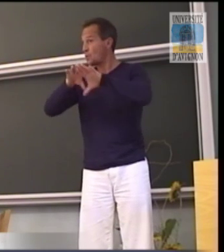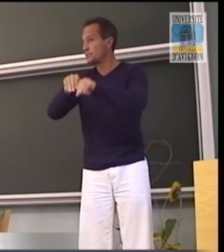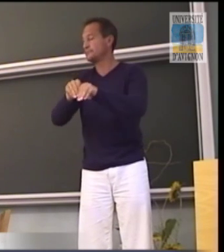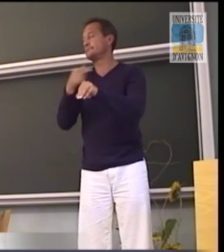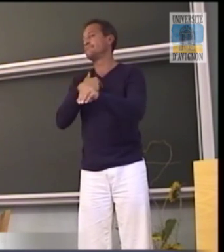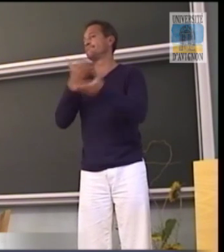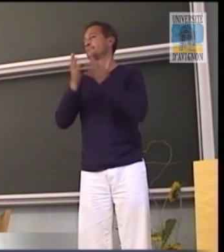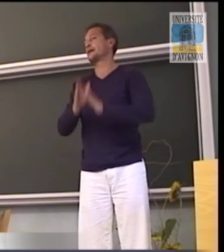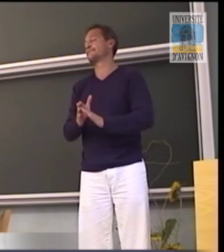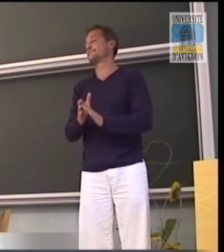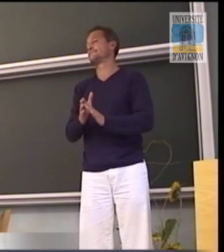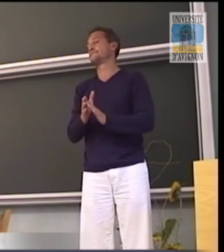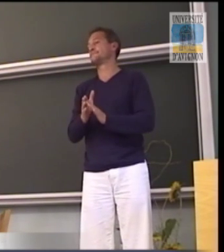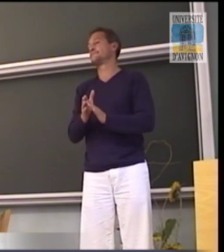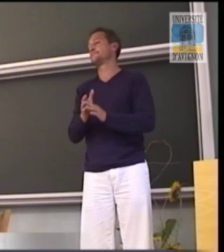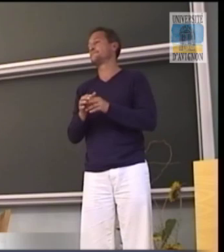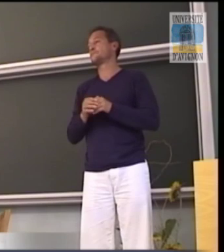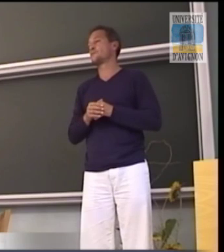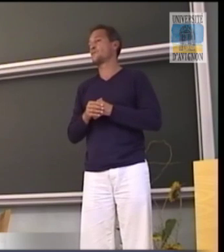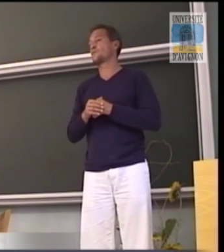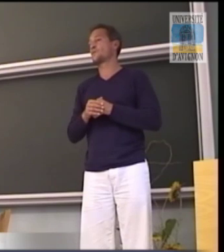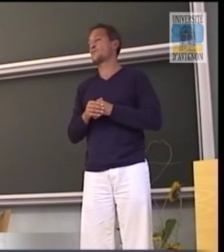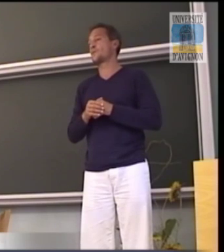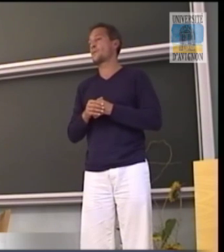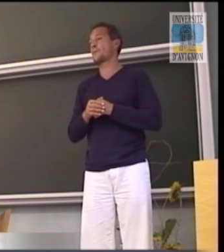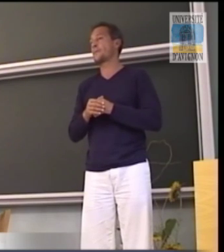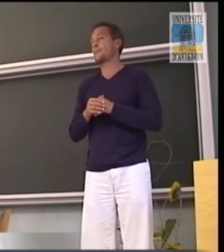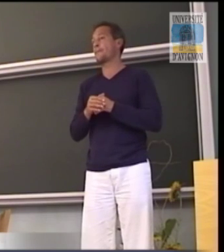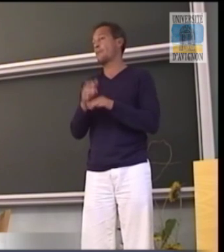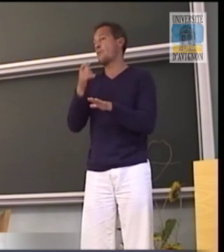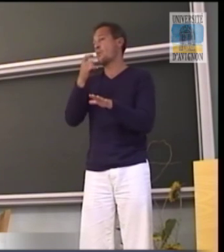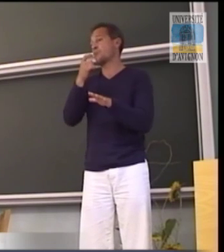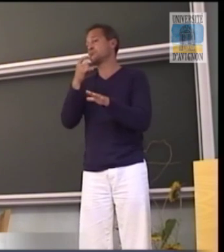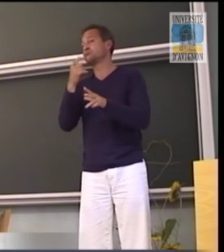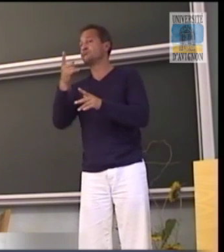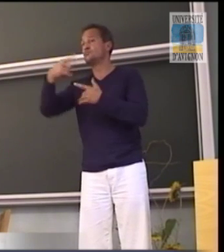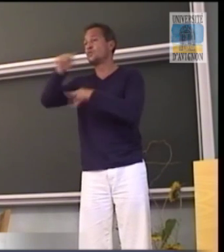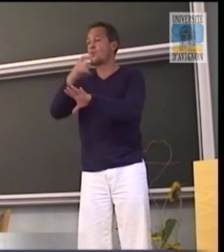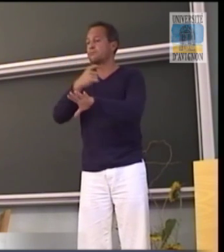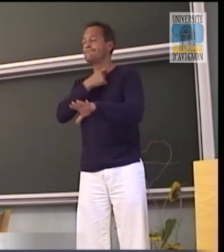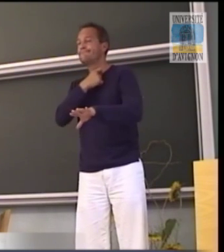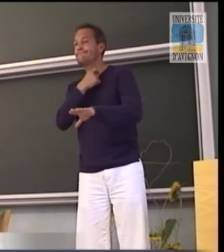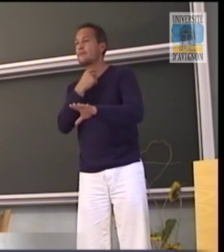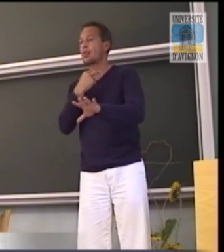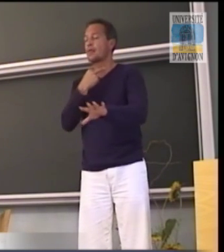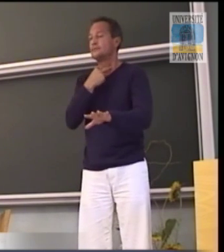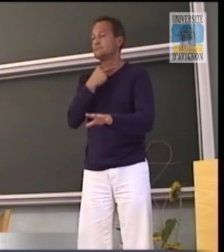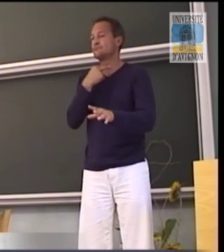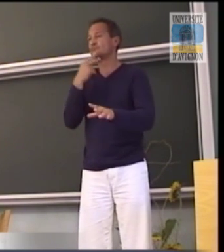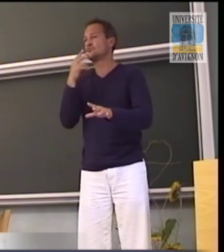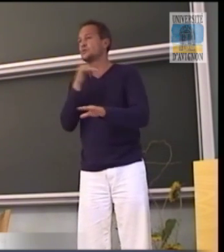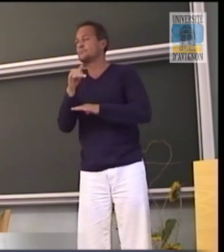décision, qu'il ne faut jamais rester bloqué sur quelque chose convaincu, mais il faut toujours prendre un peu de recul et parfois